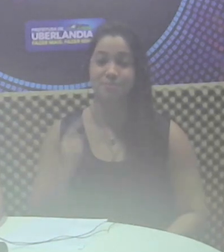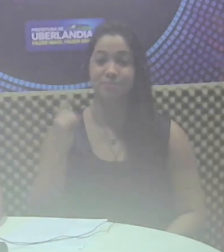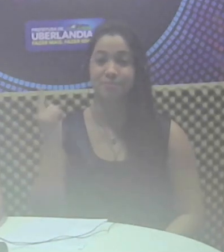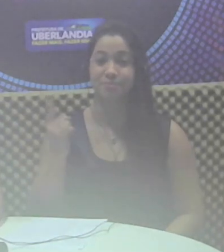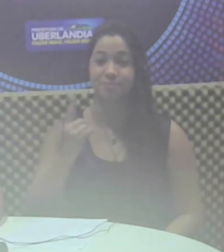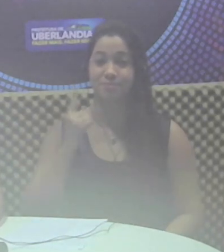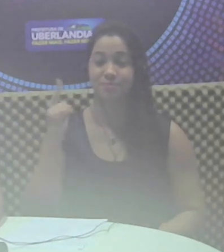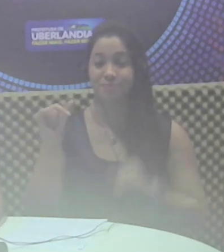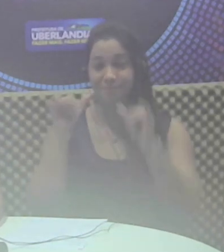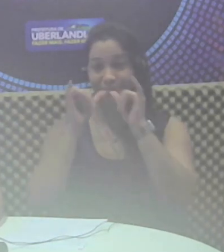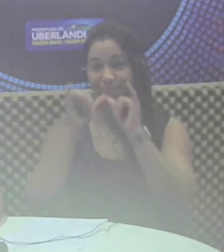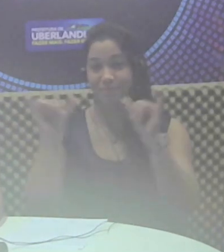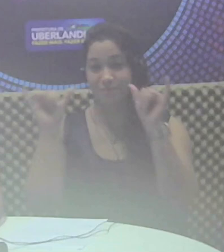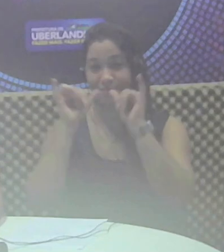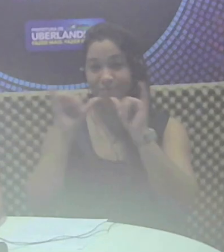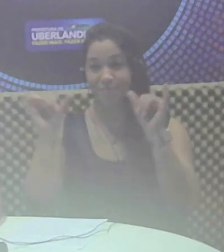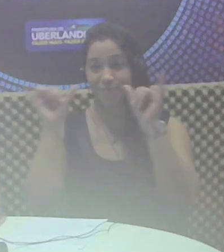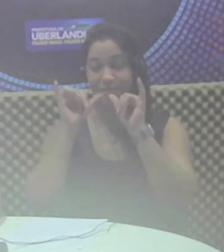Giro de